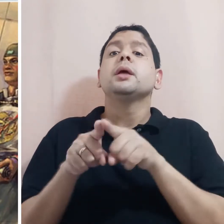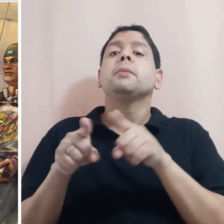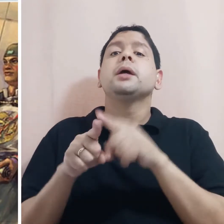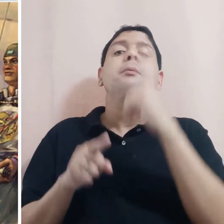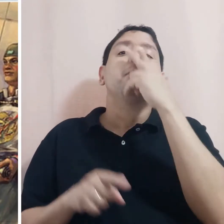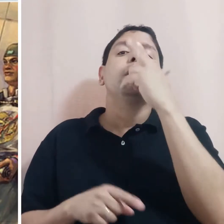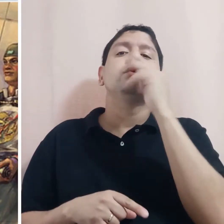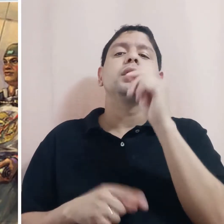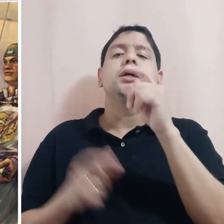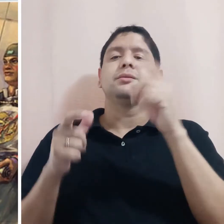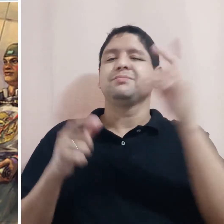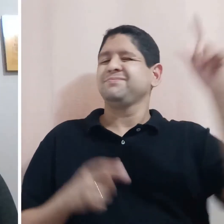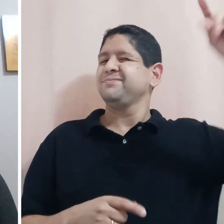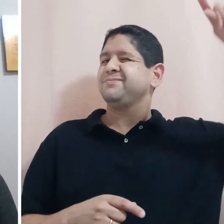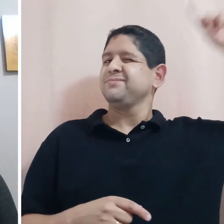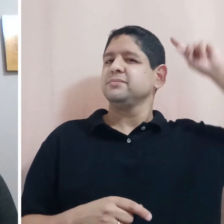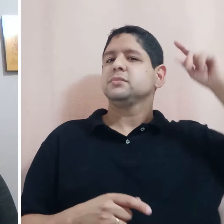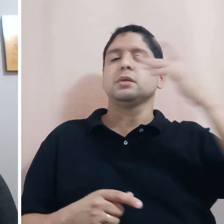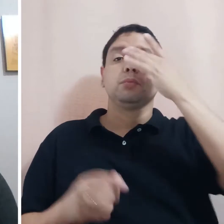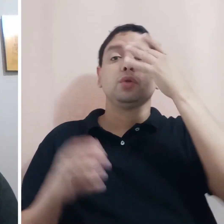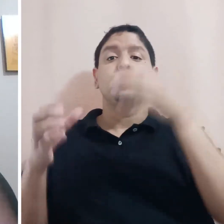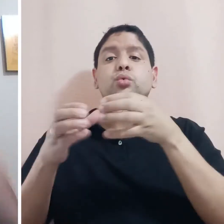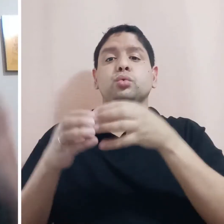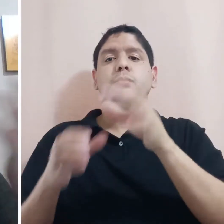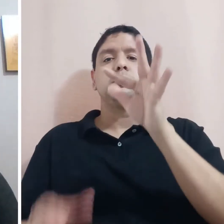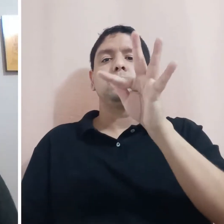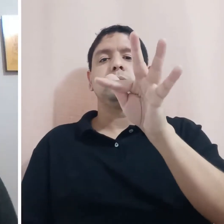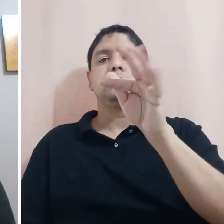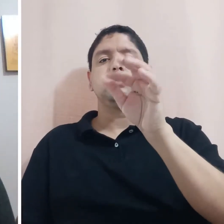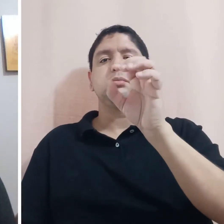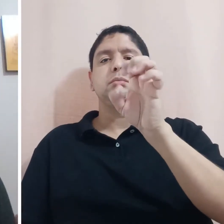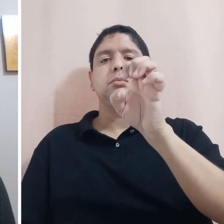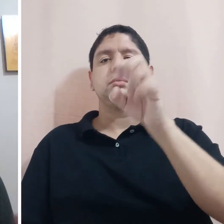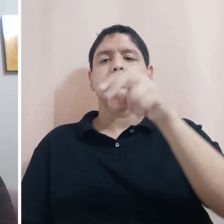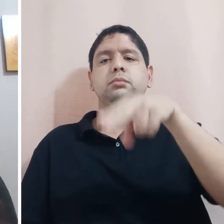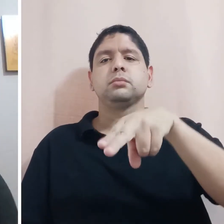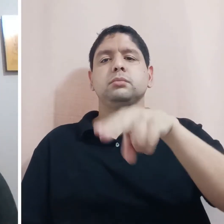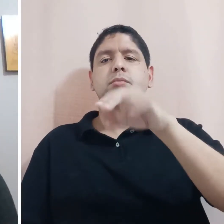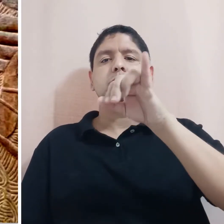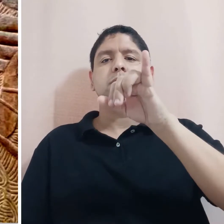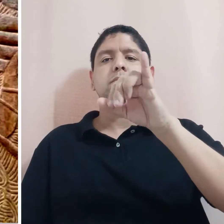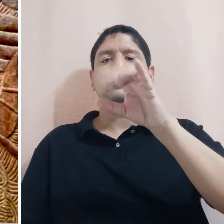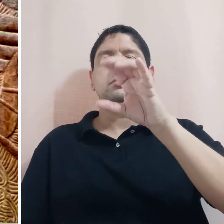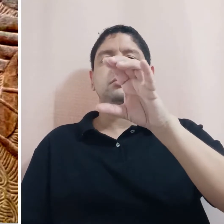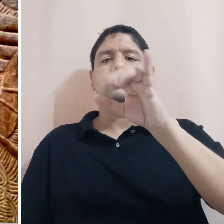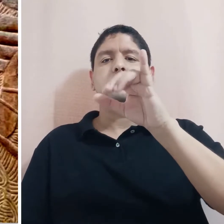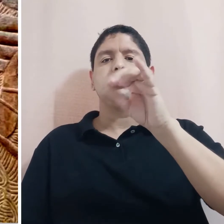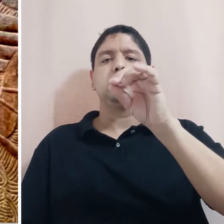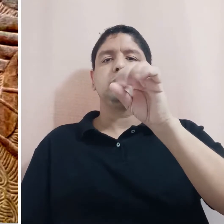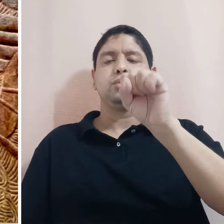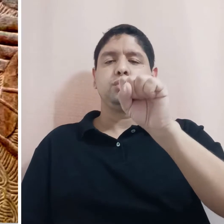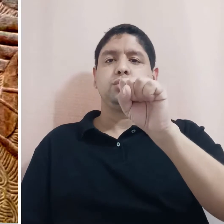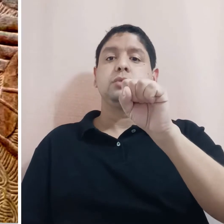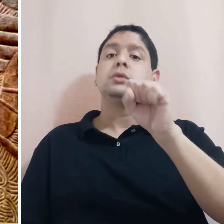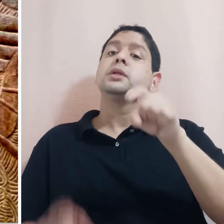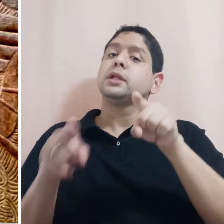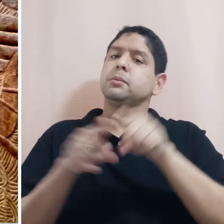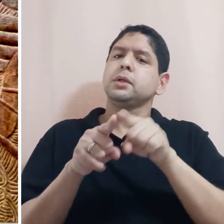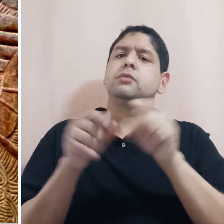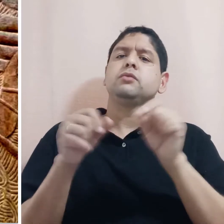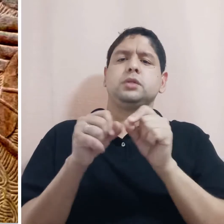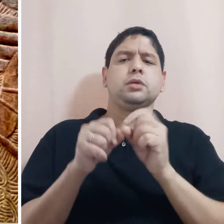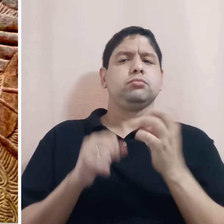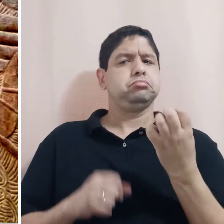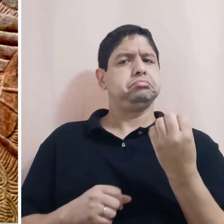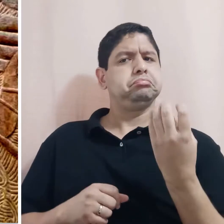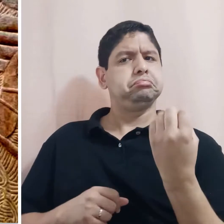algumas lendas, nunca comprovadas, de que os fenícios lá no mundo antigo, um dos povos do mundo antigo, teriam feito essas